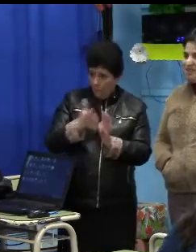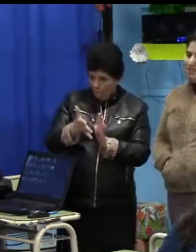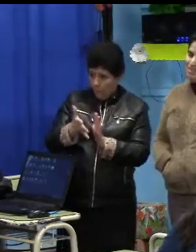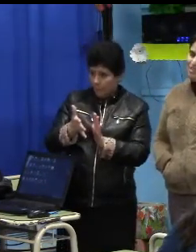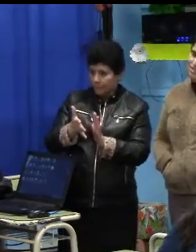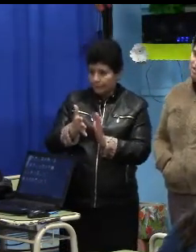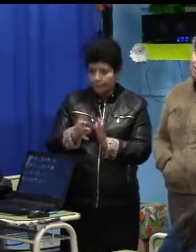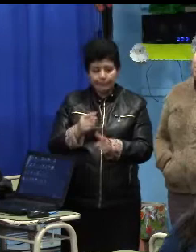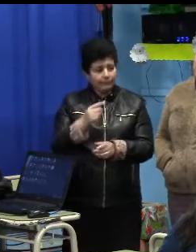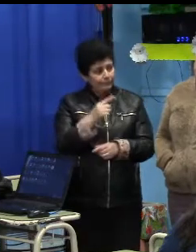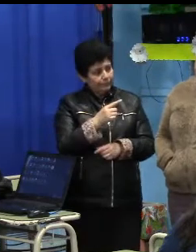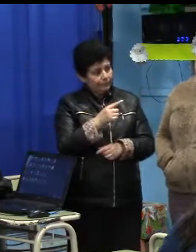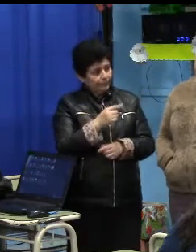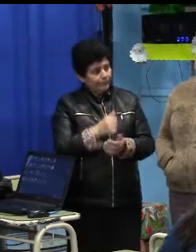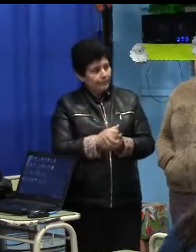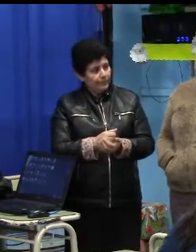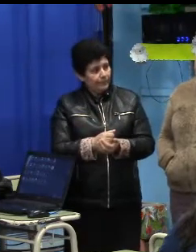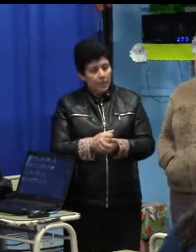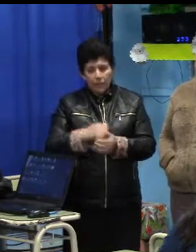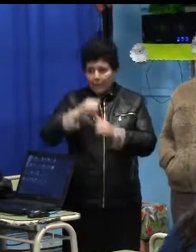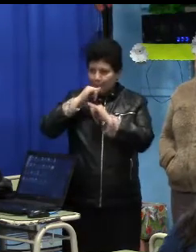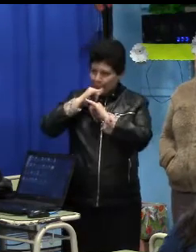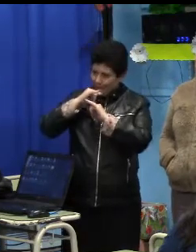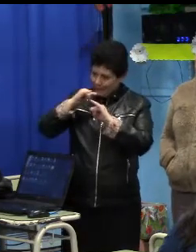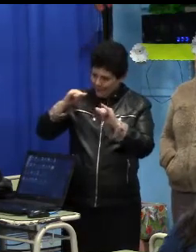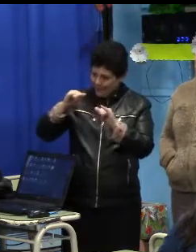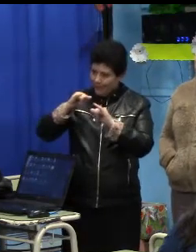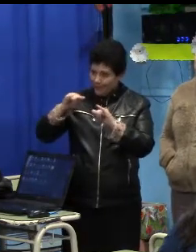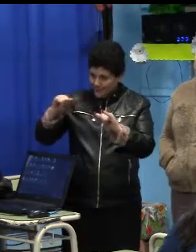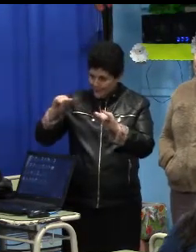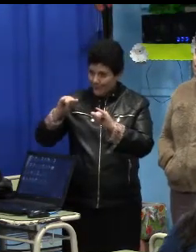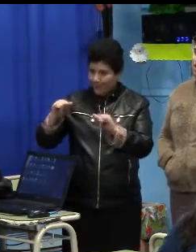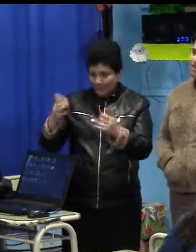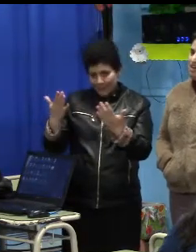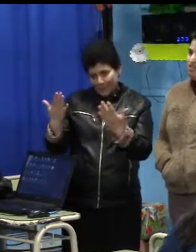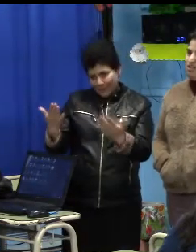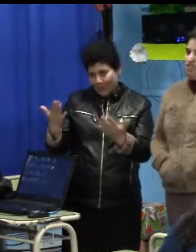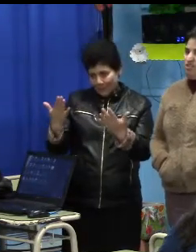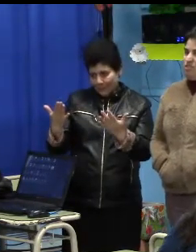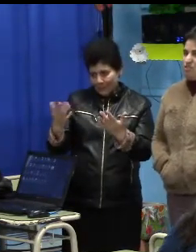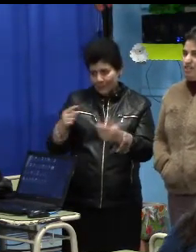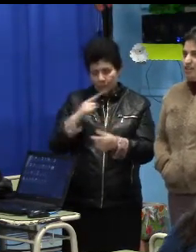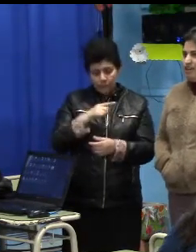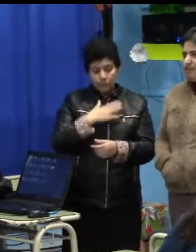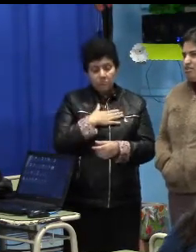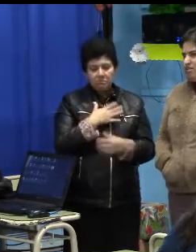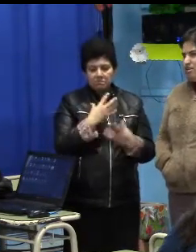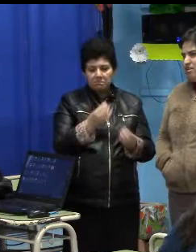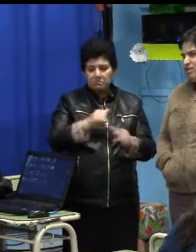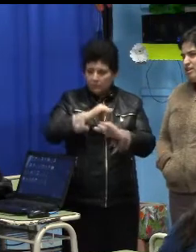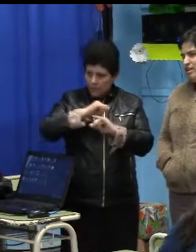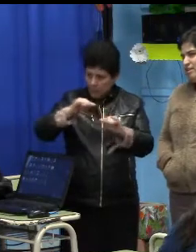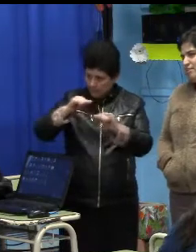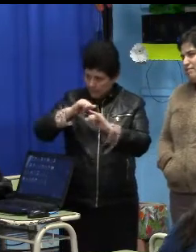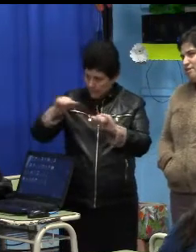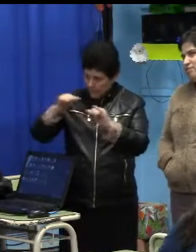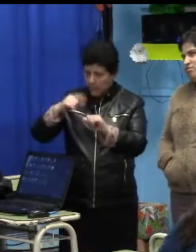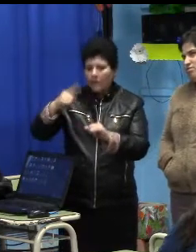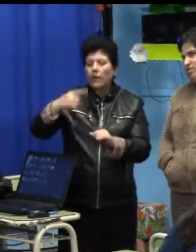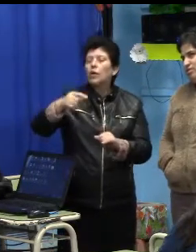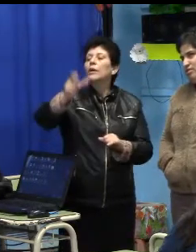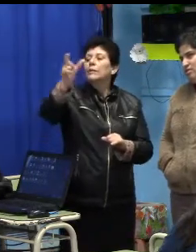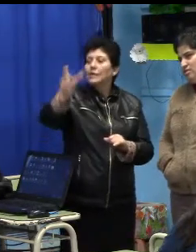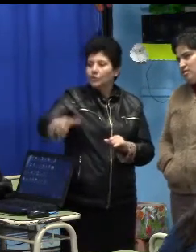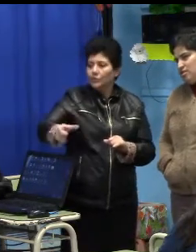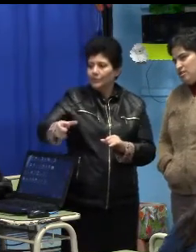primera manera de predicar o de hacer conocer algo a las demás